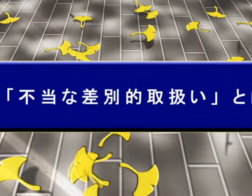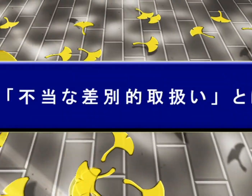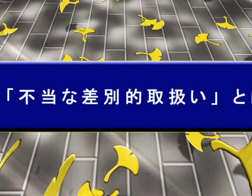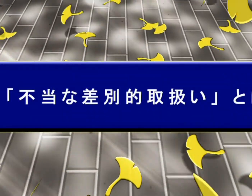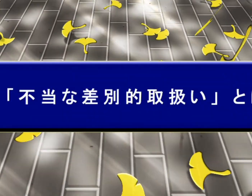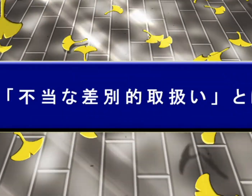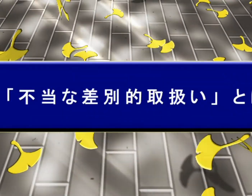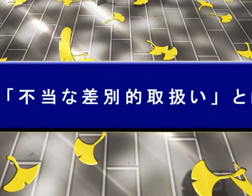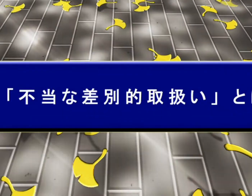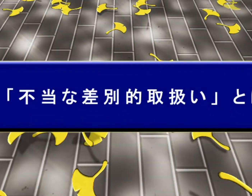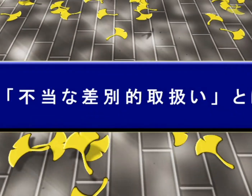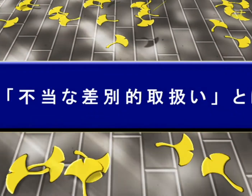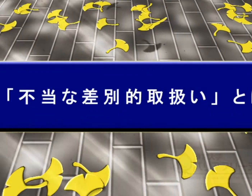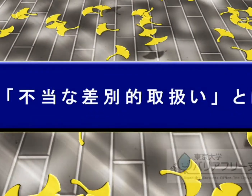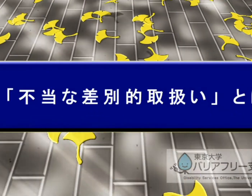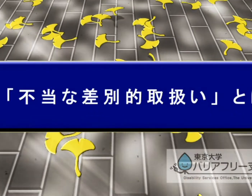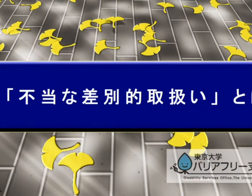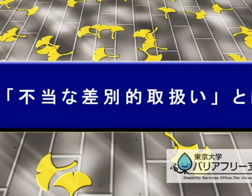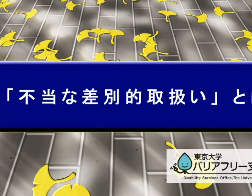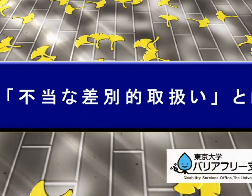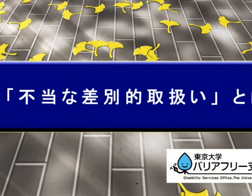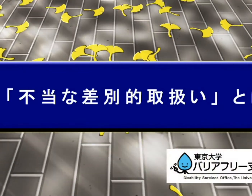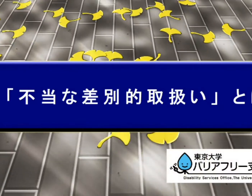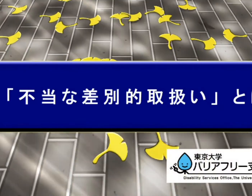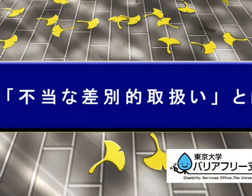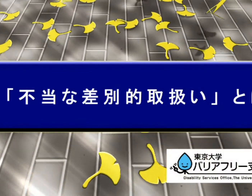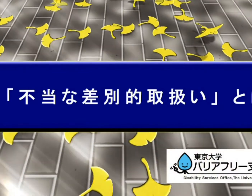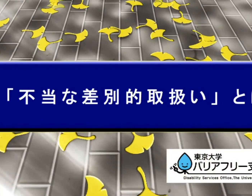不当な差別的取扱いとあ